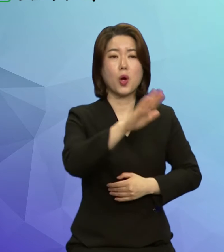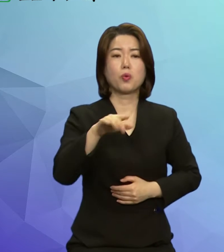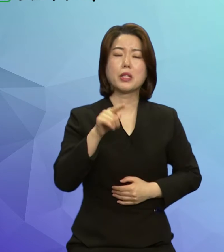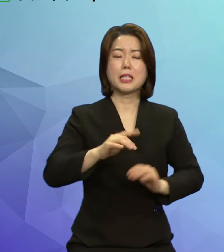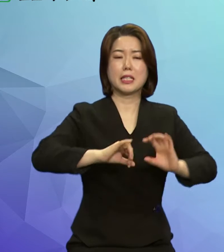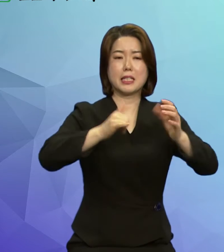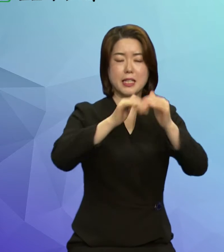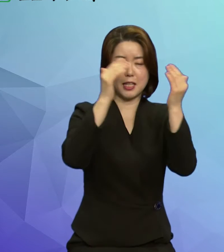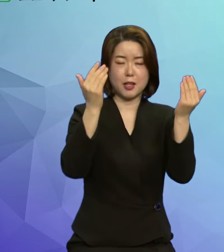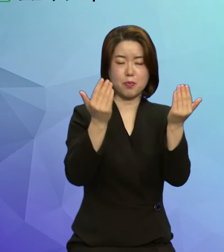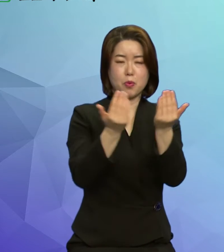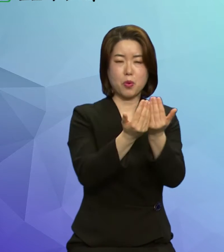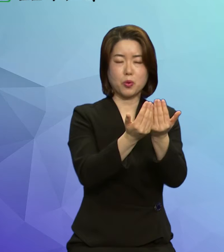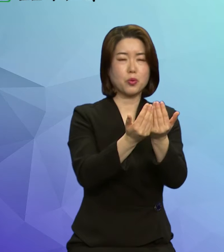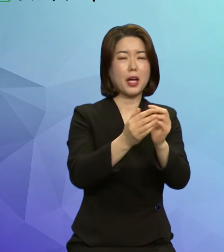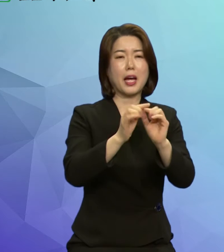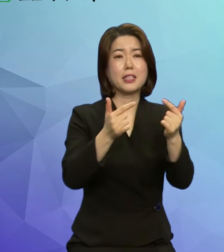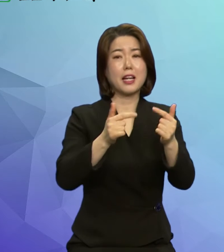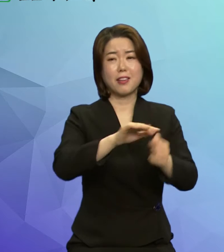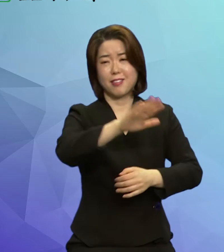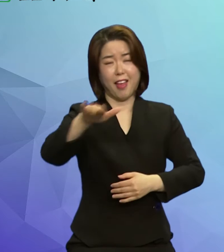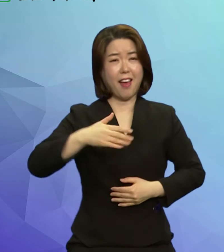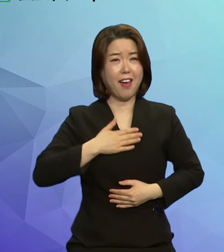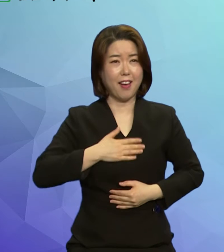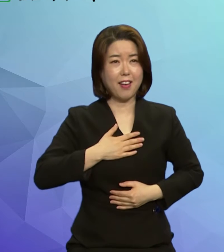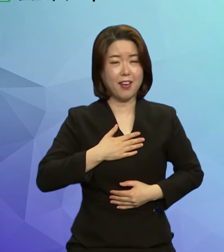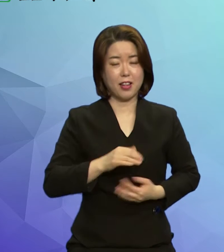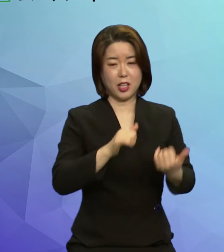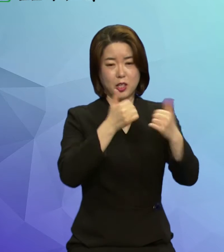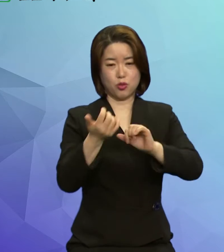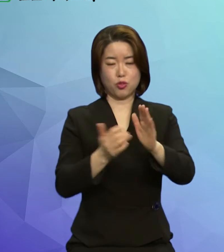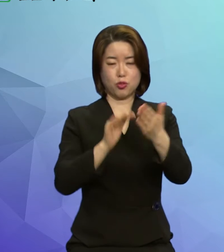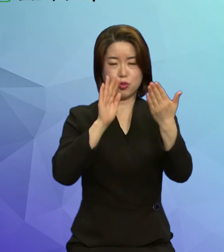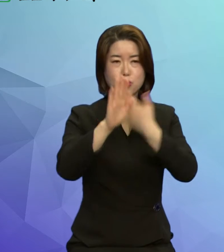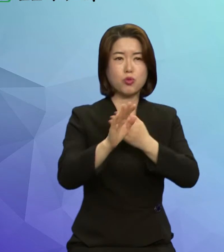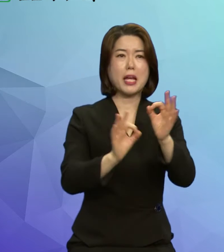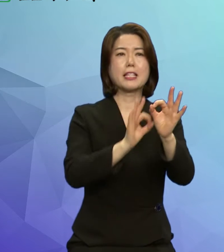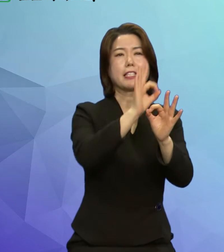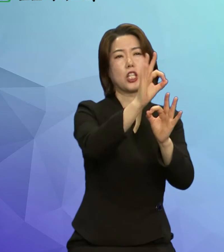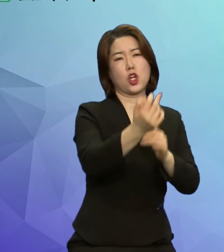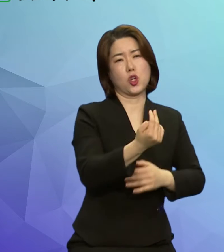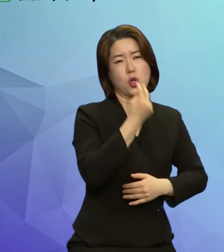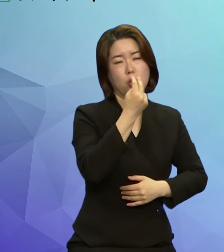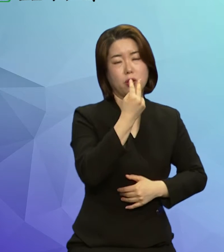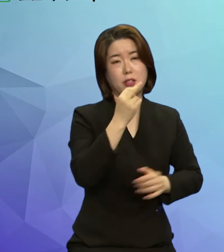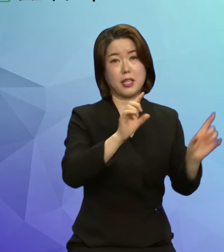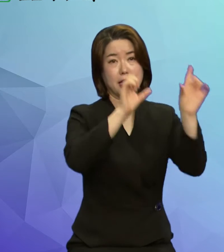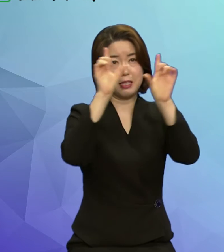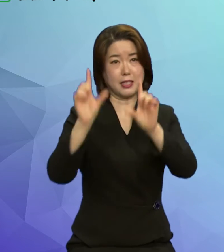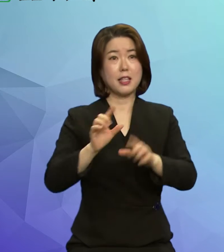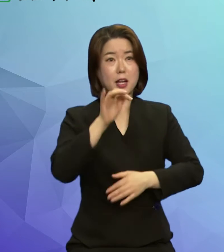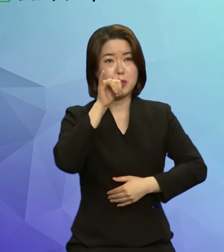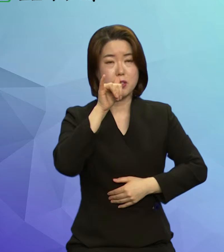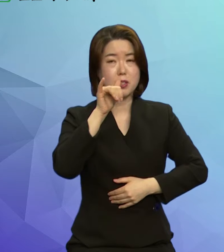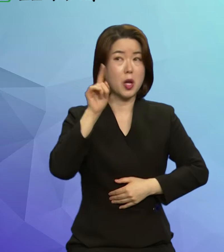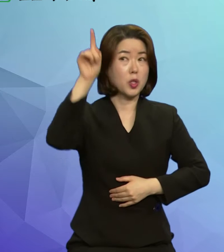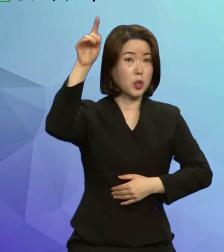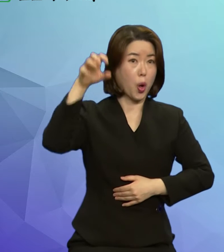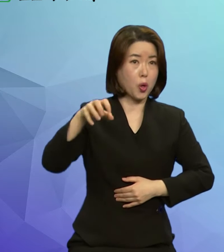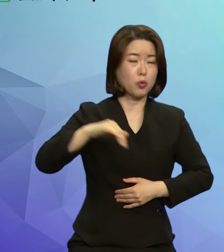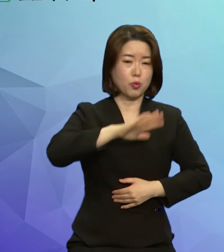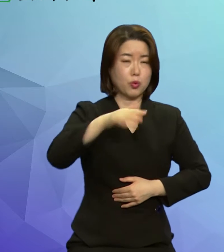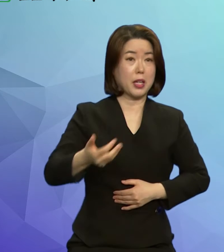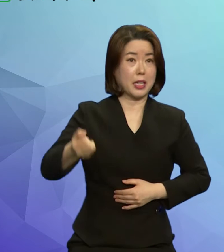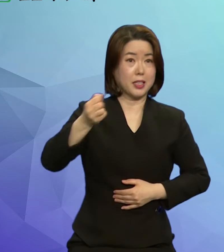세상의 전부가 아닌 것을 다 압니다. 죽고 난 다음에 영생의 삶이 있습니다. 천국이